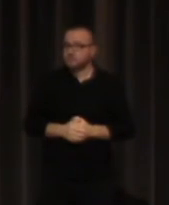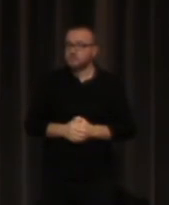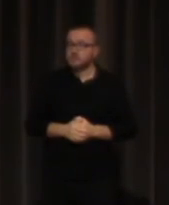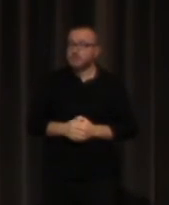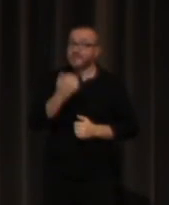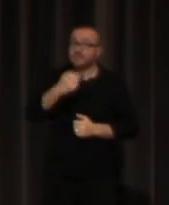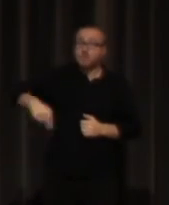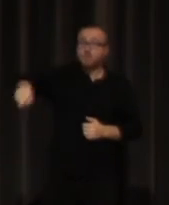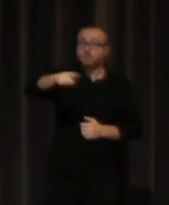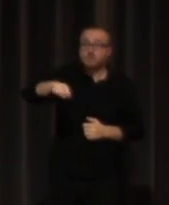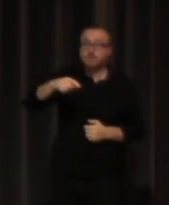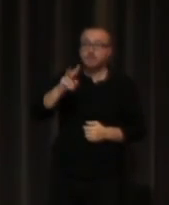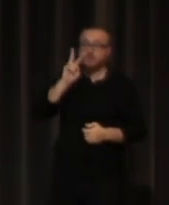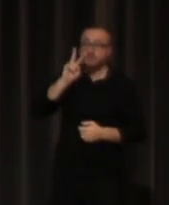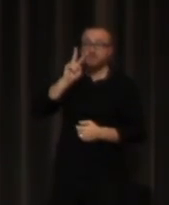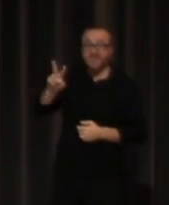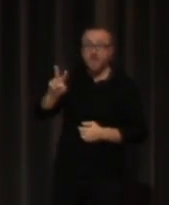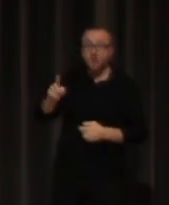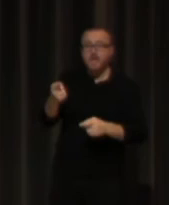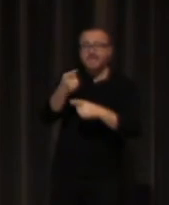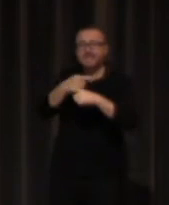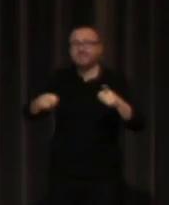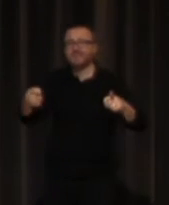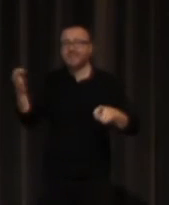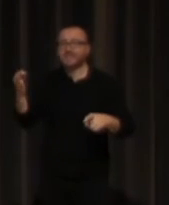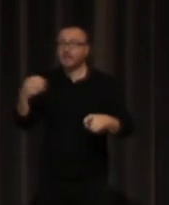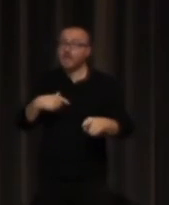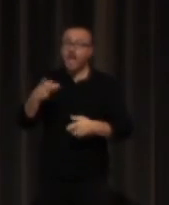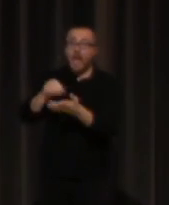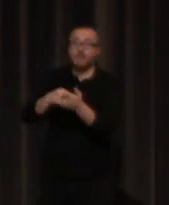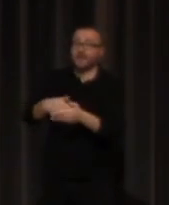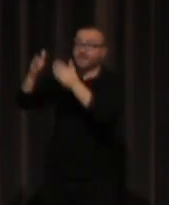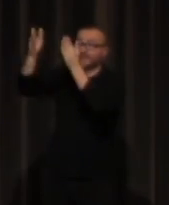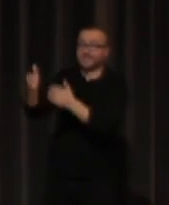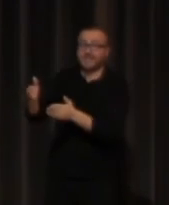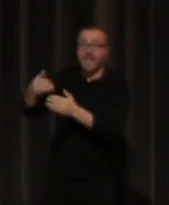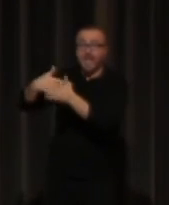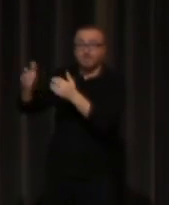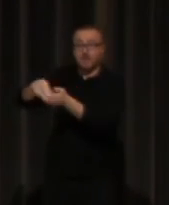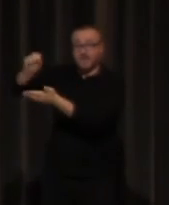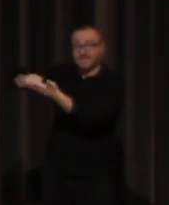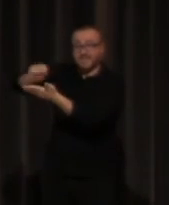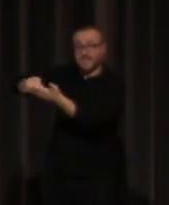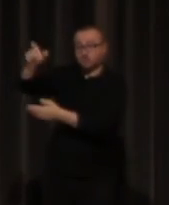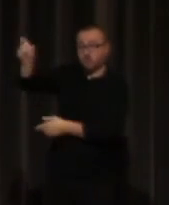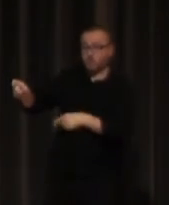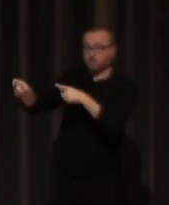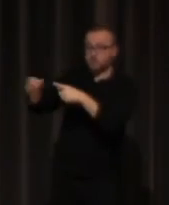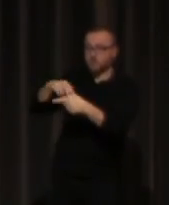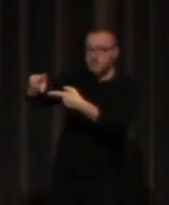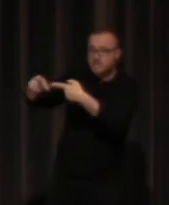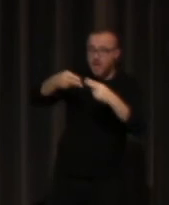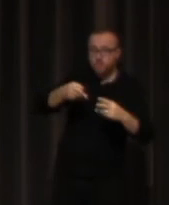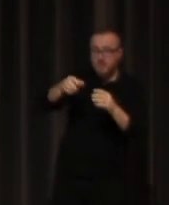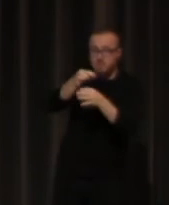s'hi situa, quina diferència hi ha amb l'autor. La llengua, com hem vist, és viva.